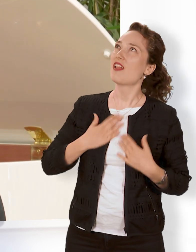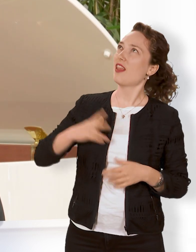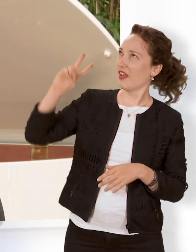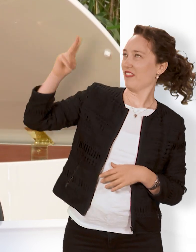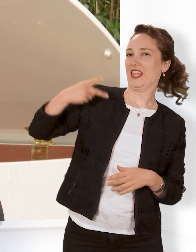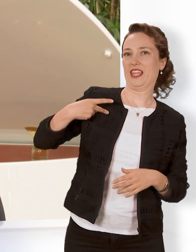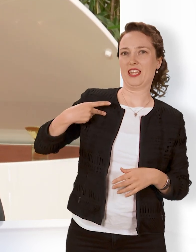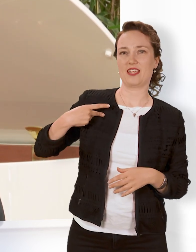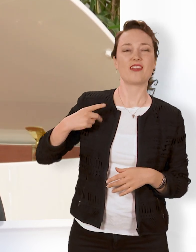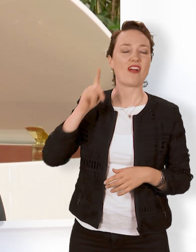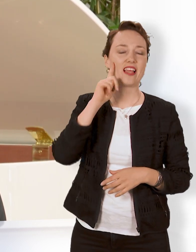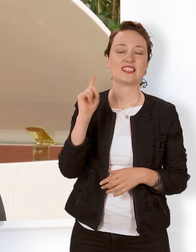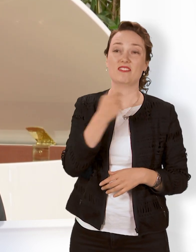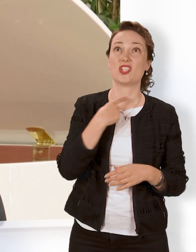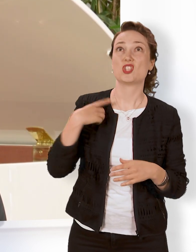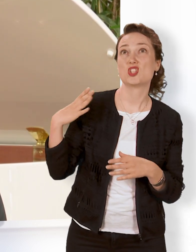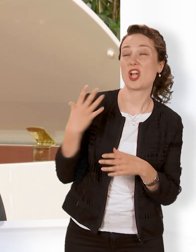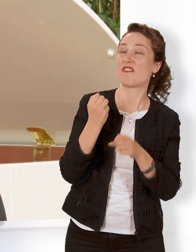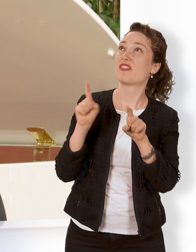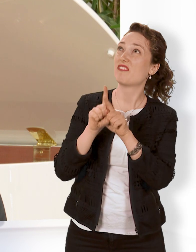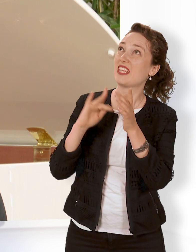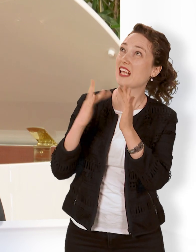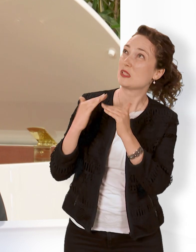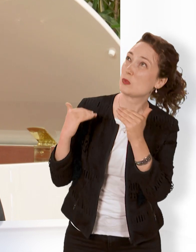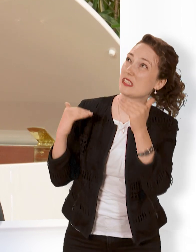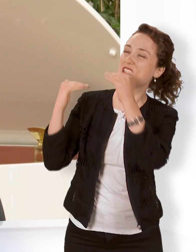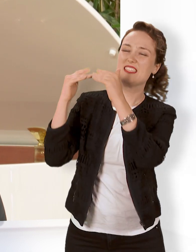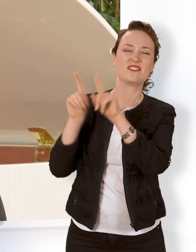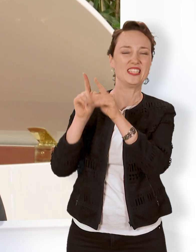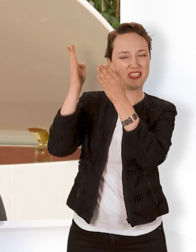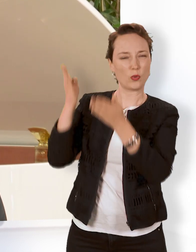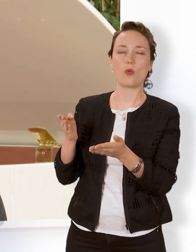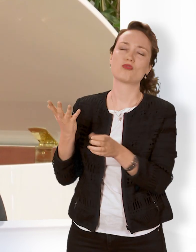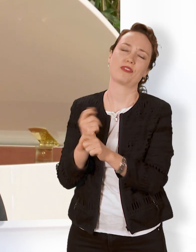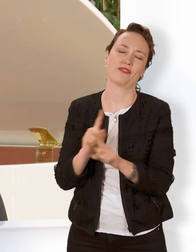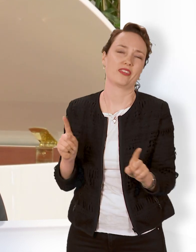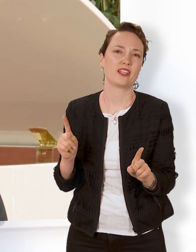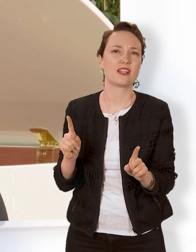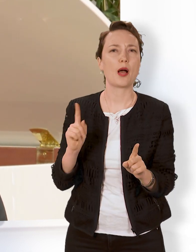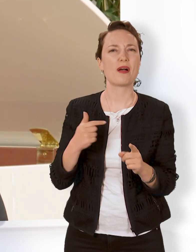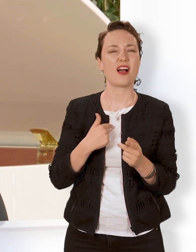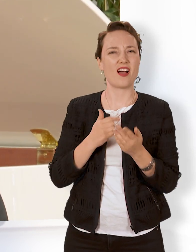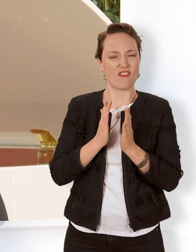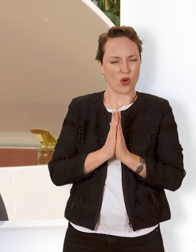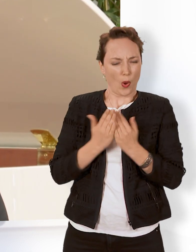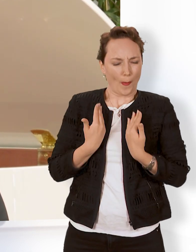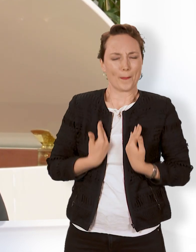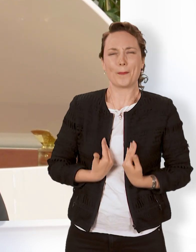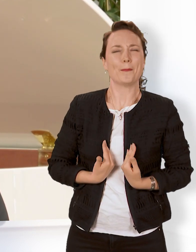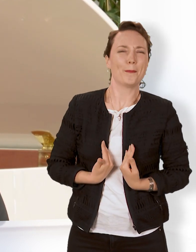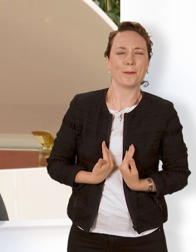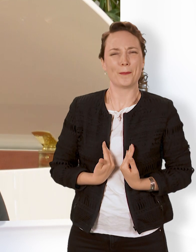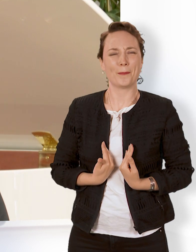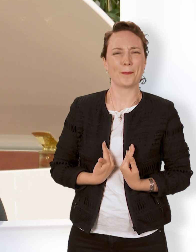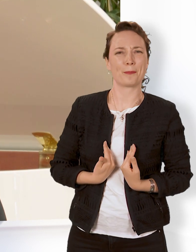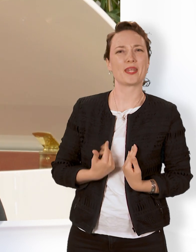sein wie er. Das werden wir zwar alle nicht, aber so der Fromme bin ich nicht. Also